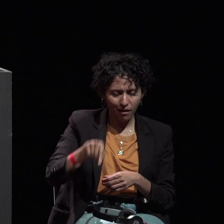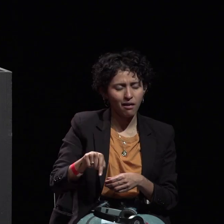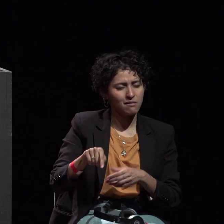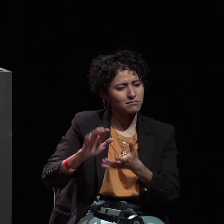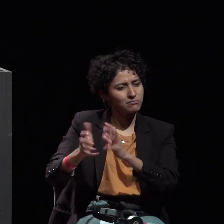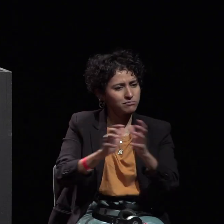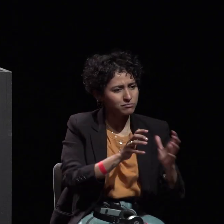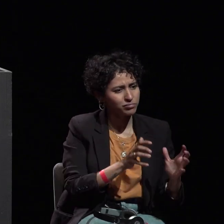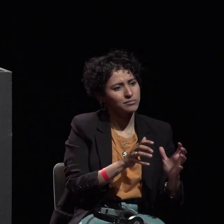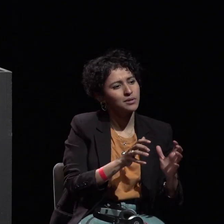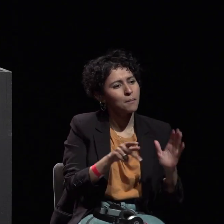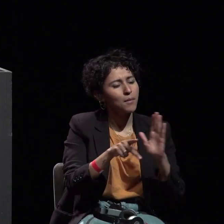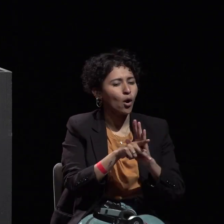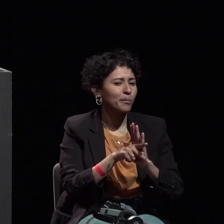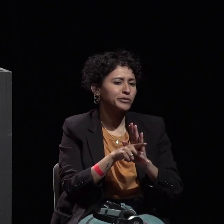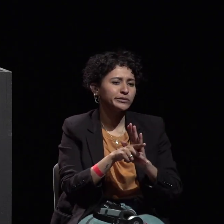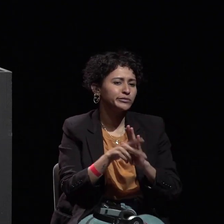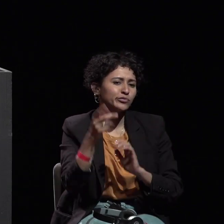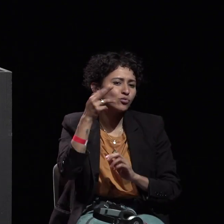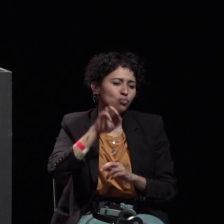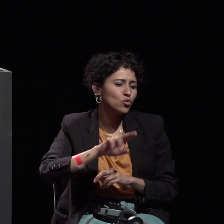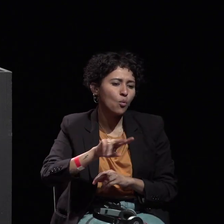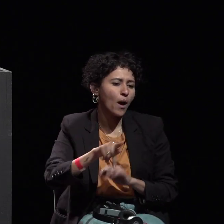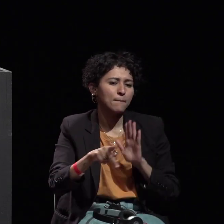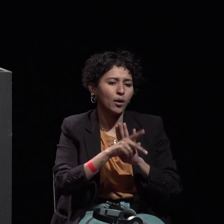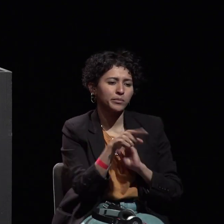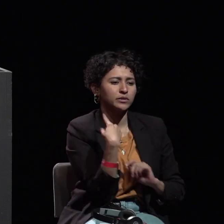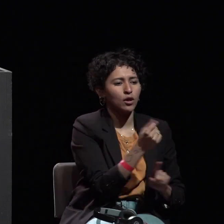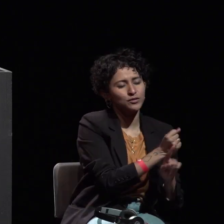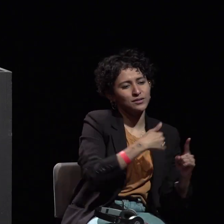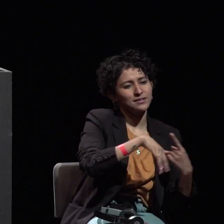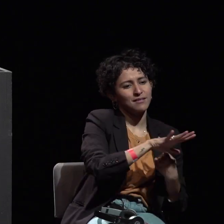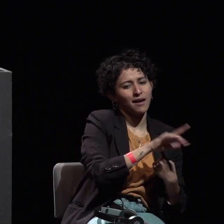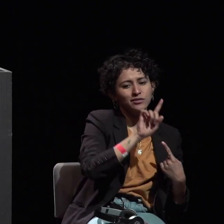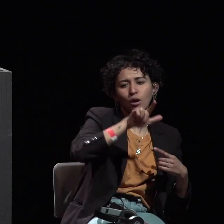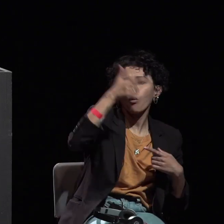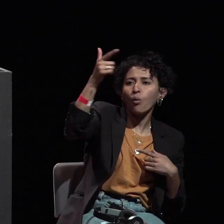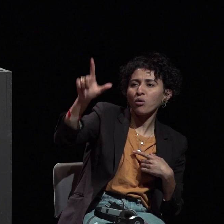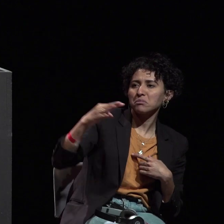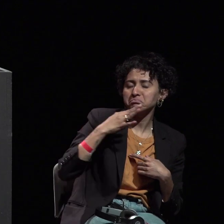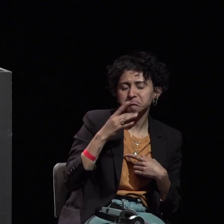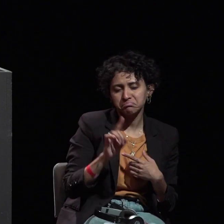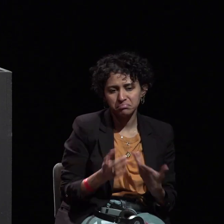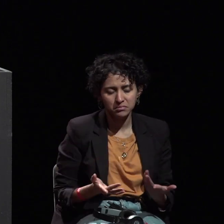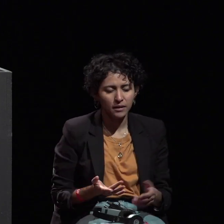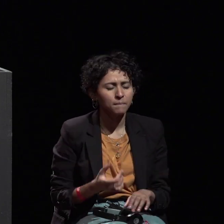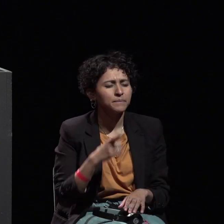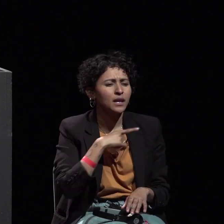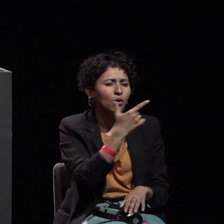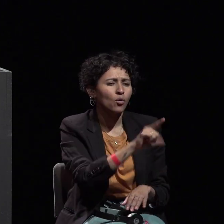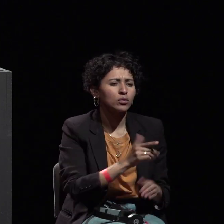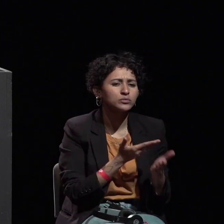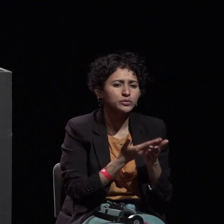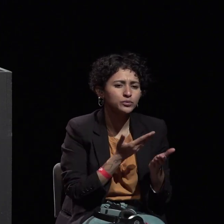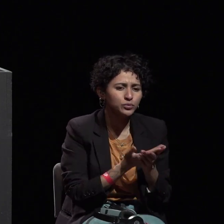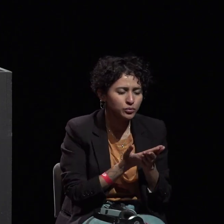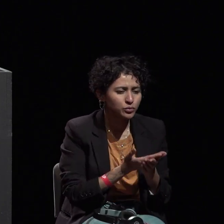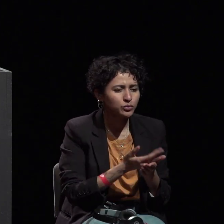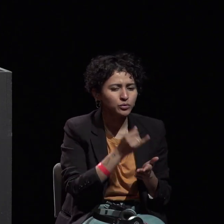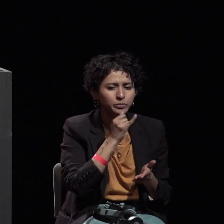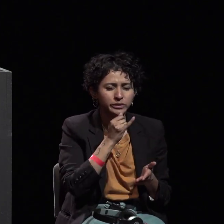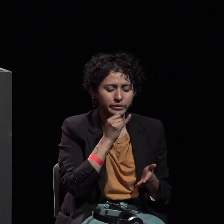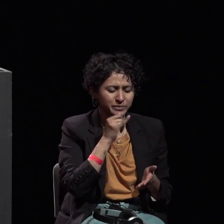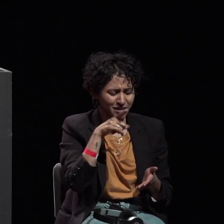devida amplitude, os autores desse livro, o Thinking Through Things, ou Pensando pelas Coisas, né, em um estudo sobre um desses autores